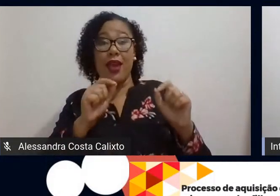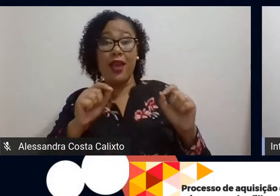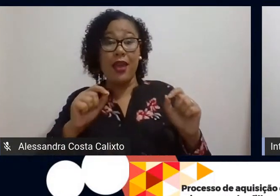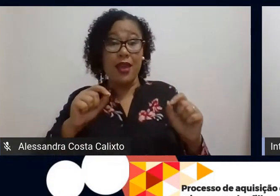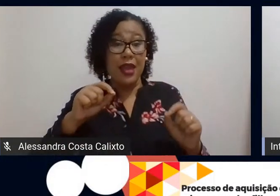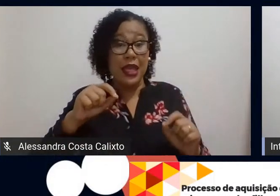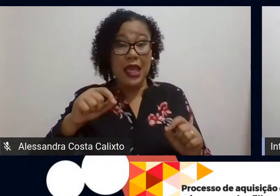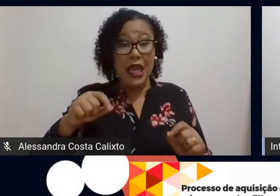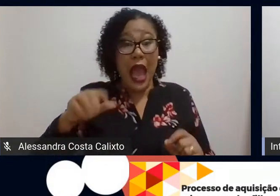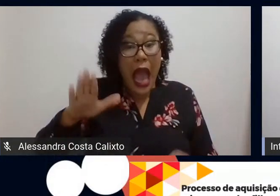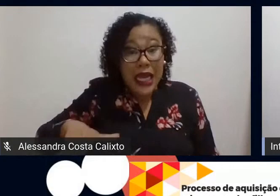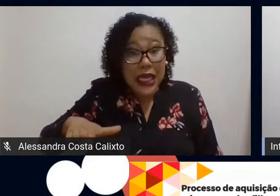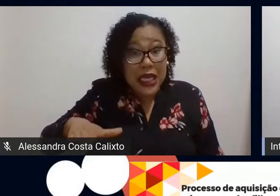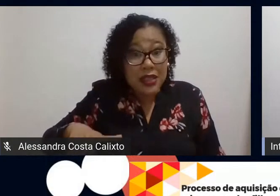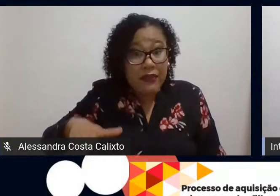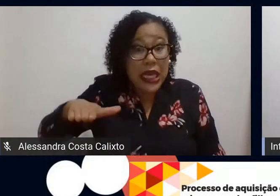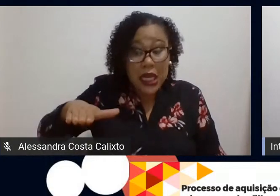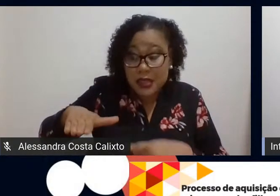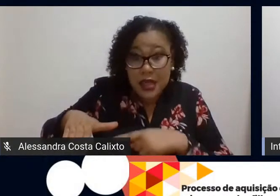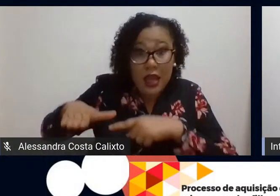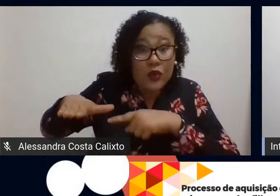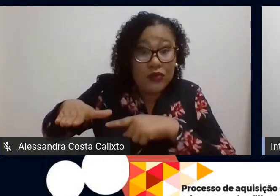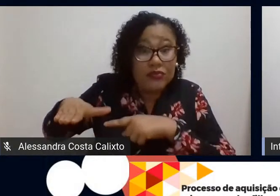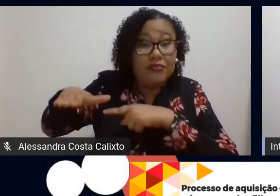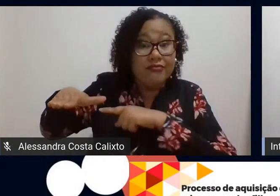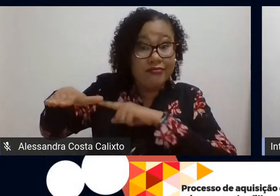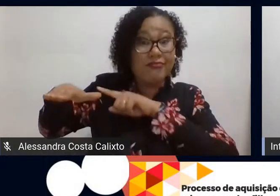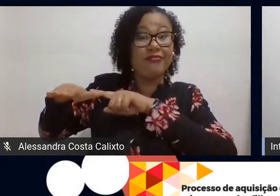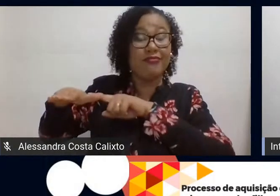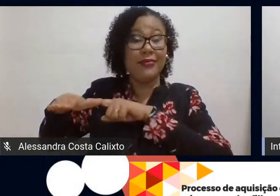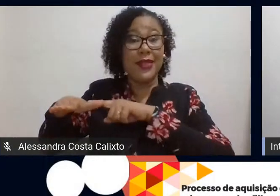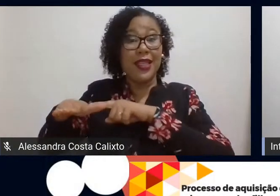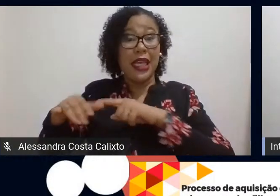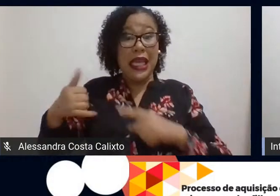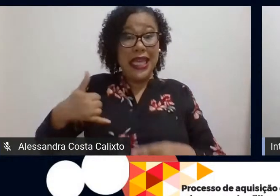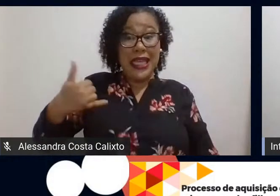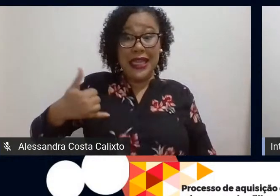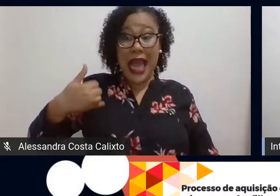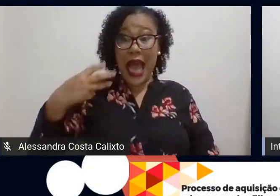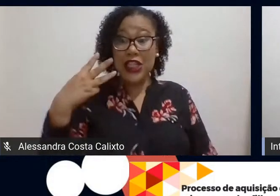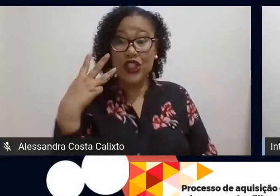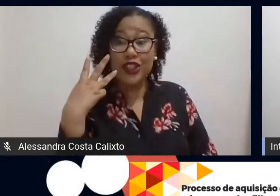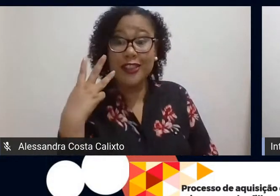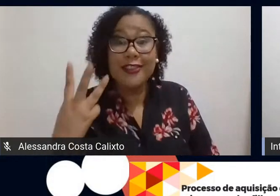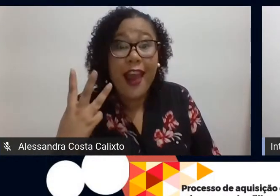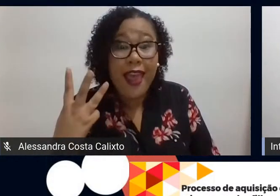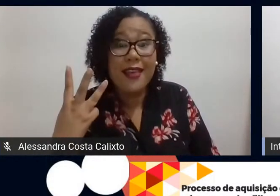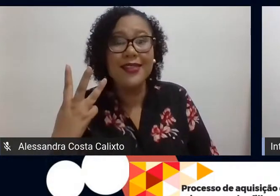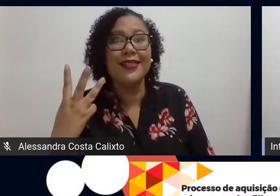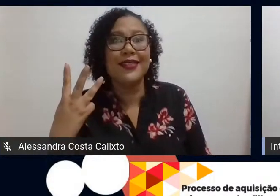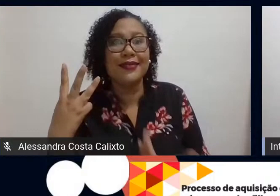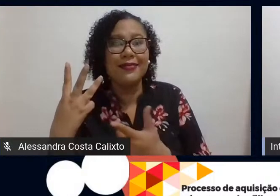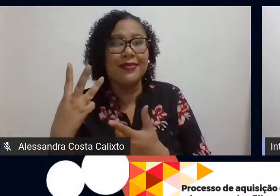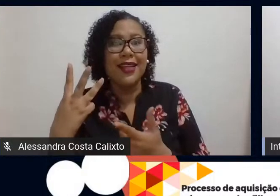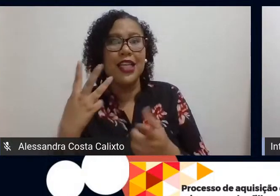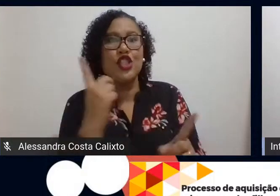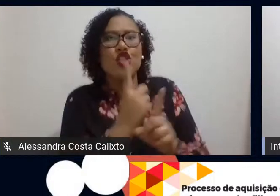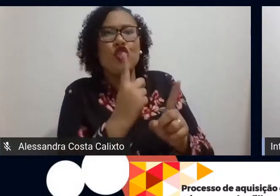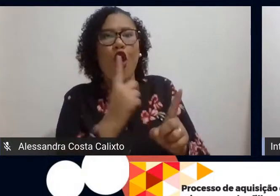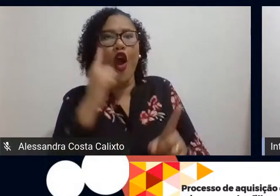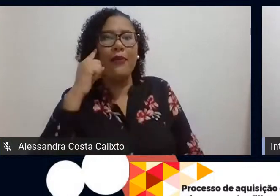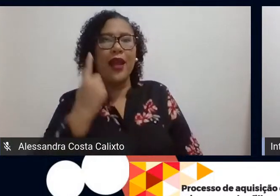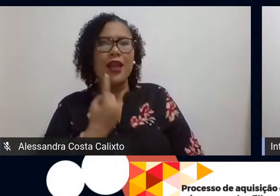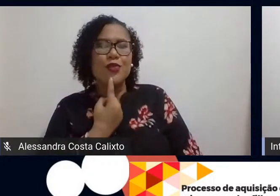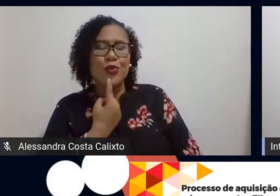um tempo relativo, né? grande, relativamente grande, que a criança vai crescendo, vai se desenvolvendo e aí com a